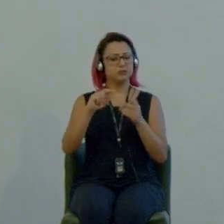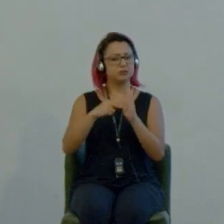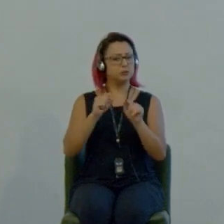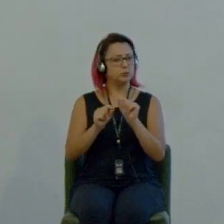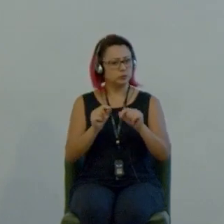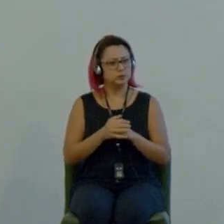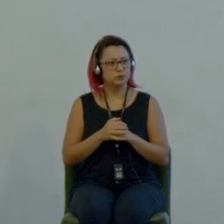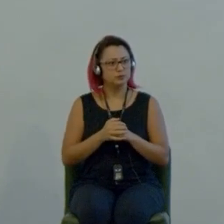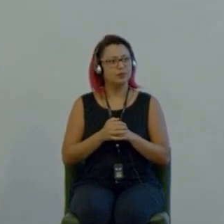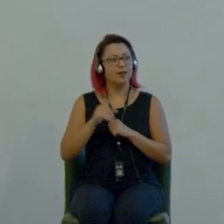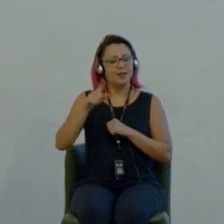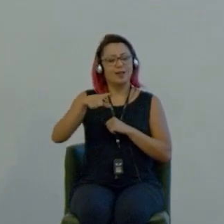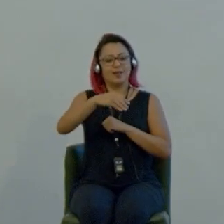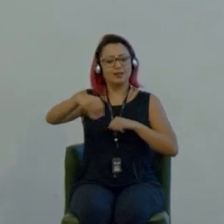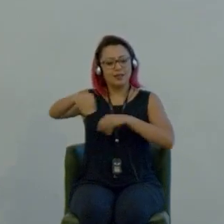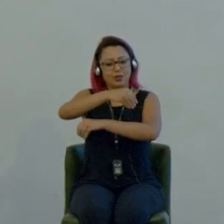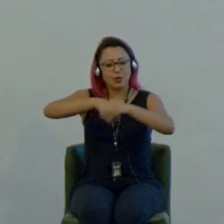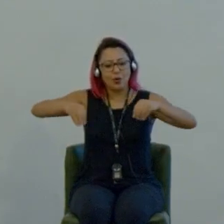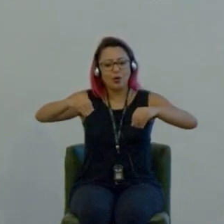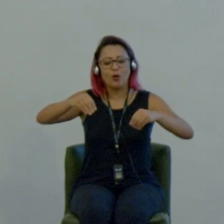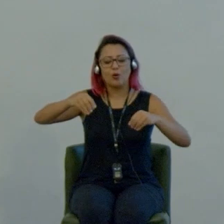du territoire. Et c'est une histoire